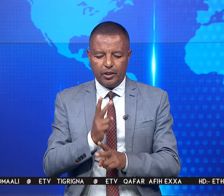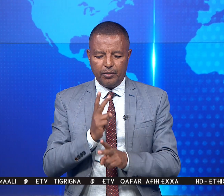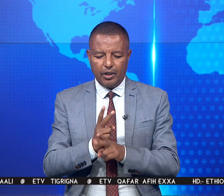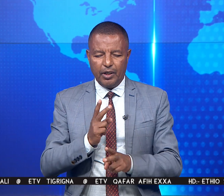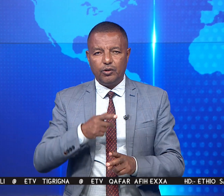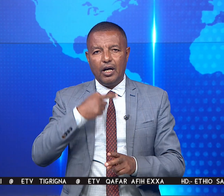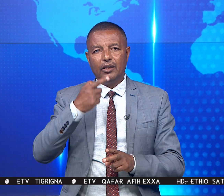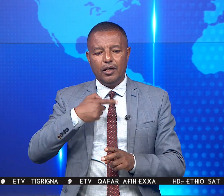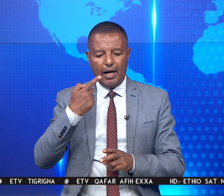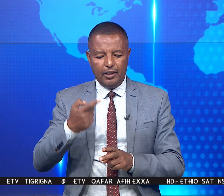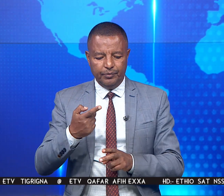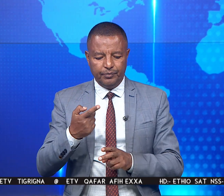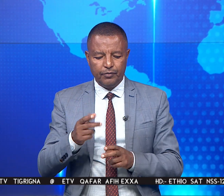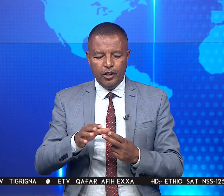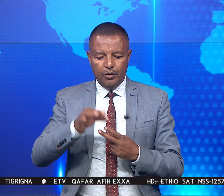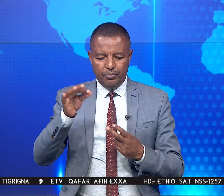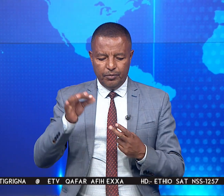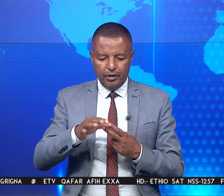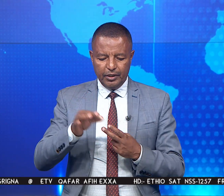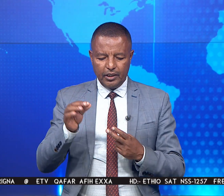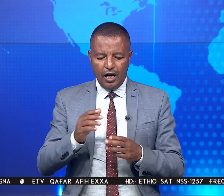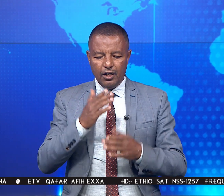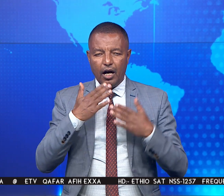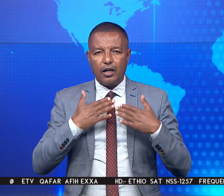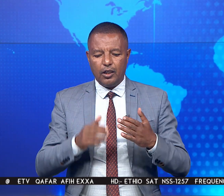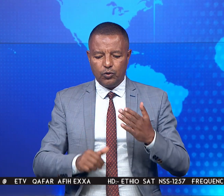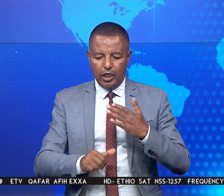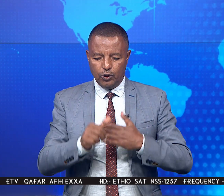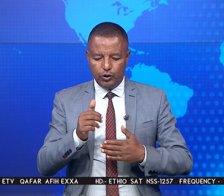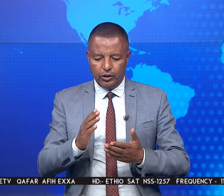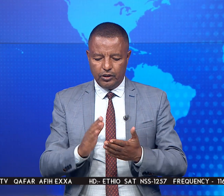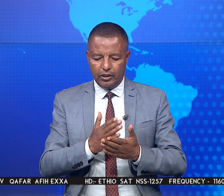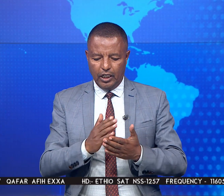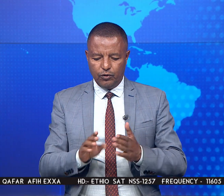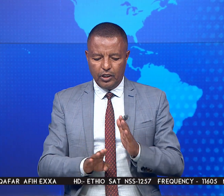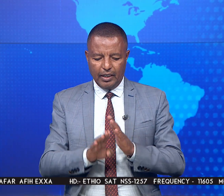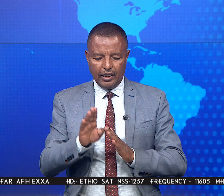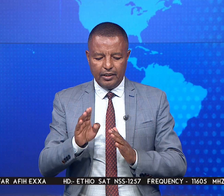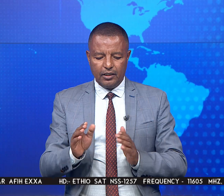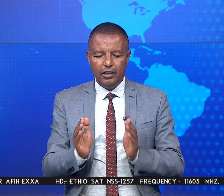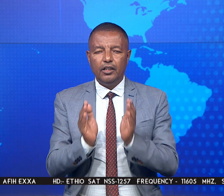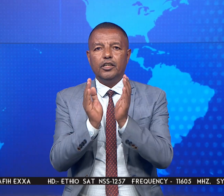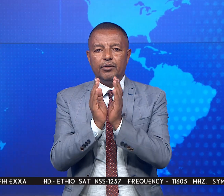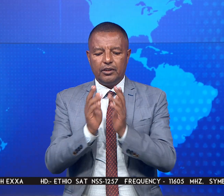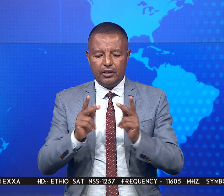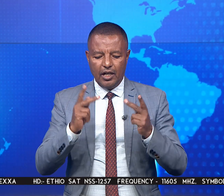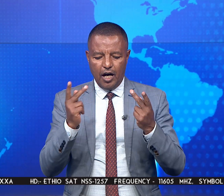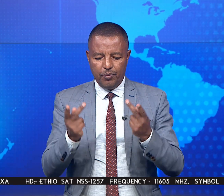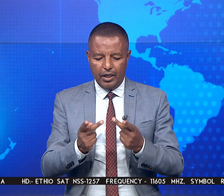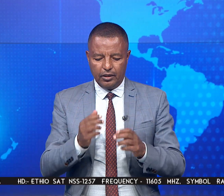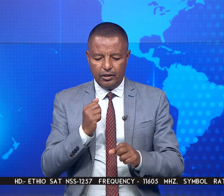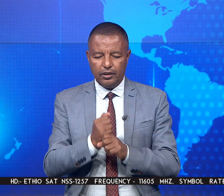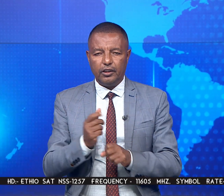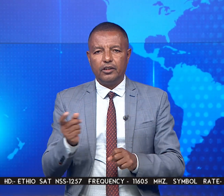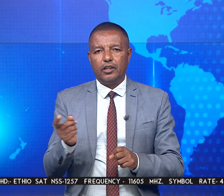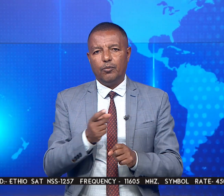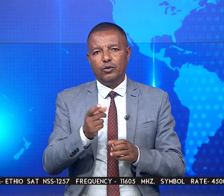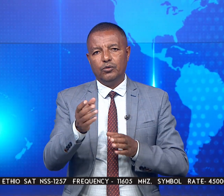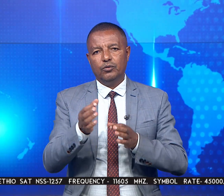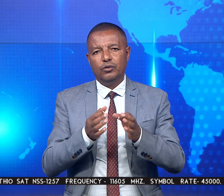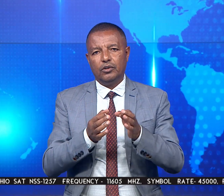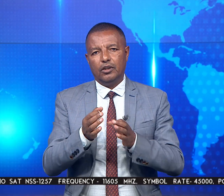መፍጠር ይጠበቅባቸዋል ተባለ። በምርጫ አካል ጉዳተኞችን ተሳትፎ ለማሳደግ የብልጽግና ፓርቲ